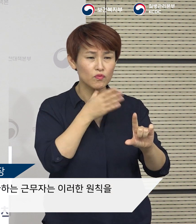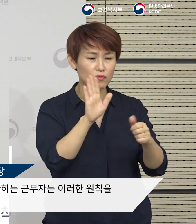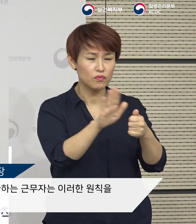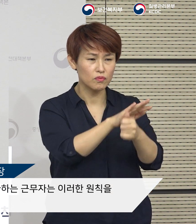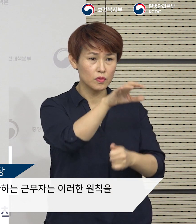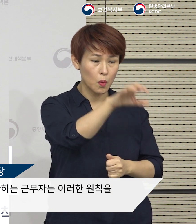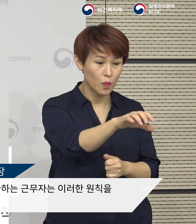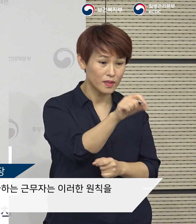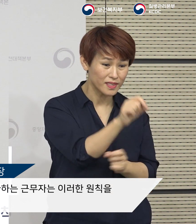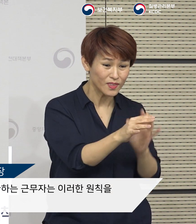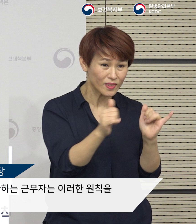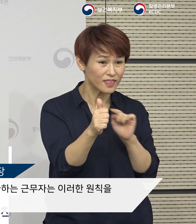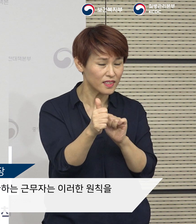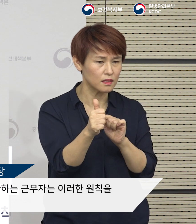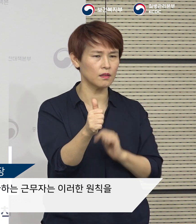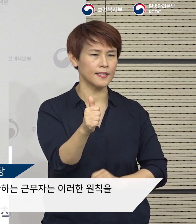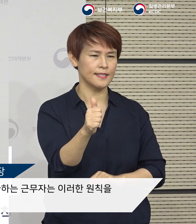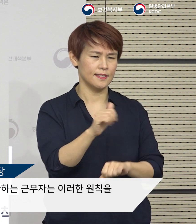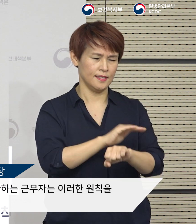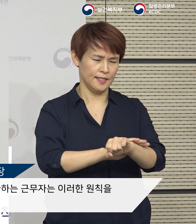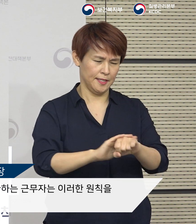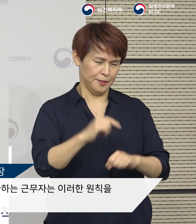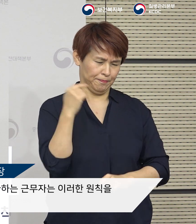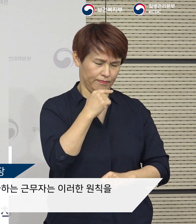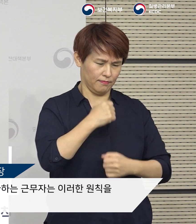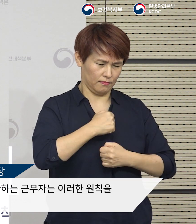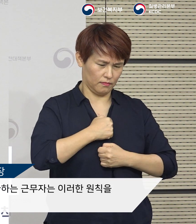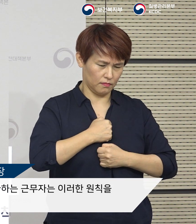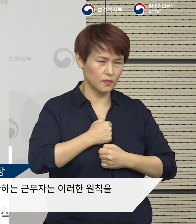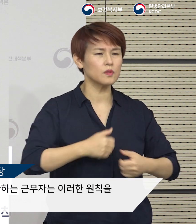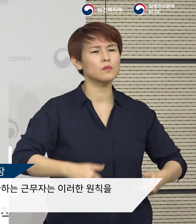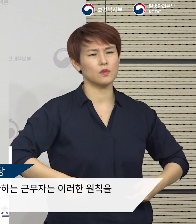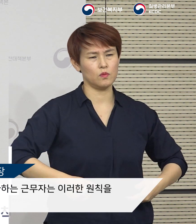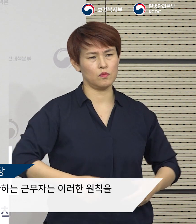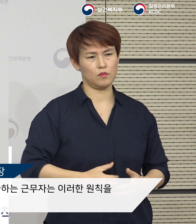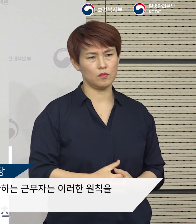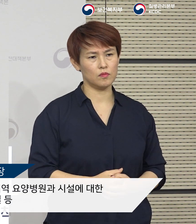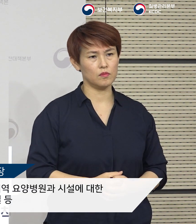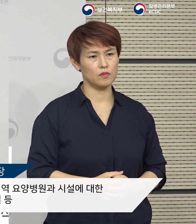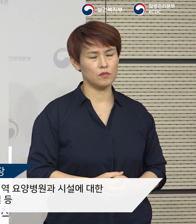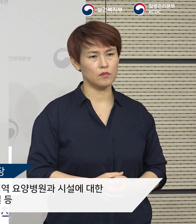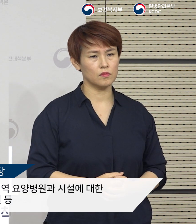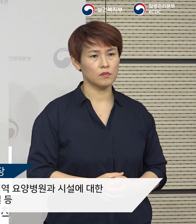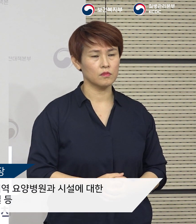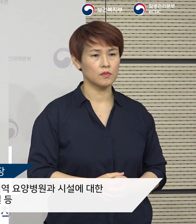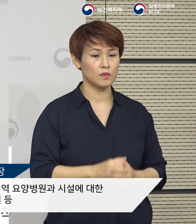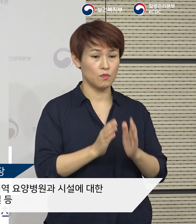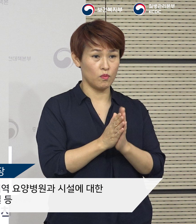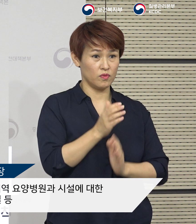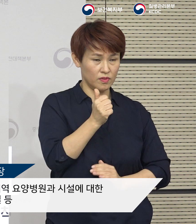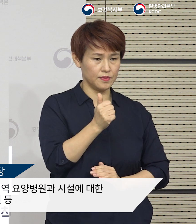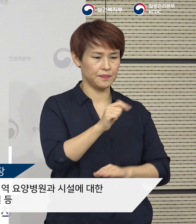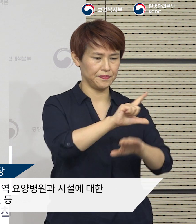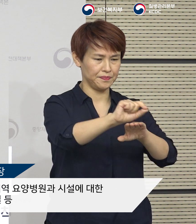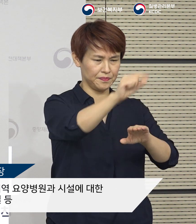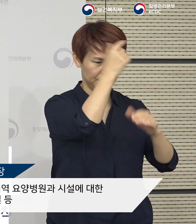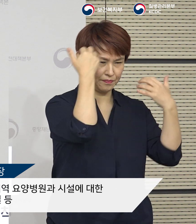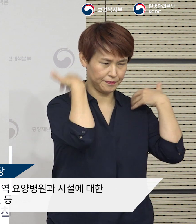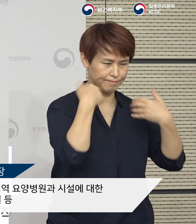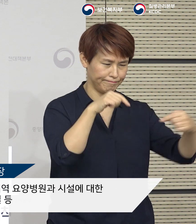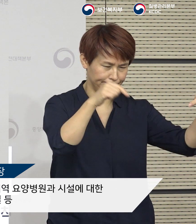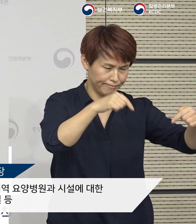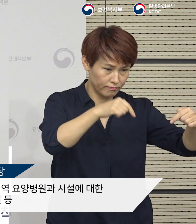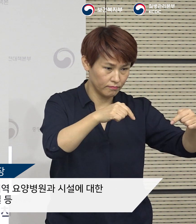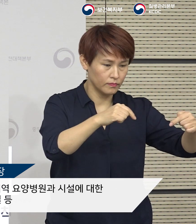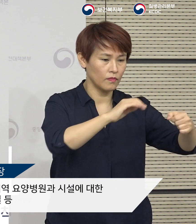종사하는 근무자는 이러한 원칙을 더 철저히 이행해야 하는 의무가 있습니다. 중대본은 지자체와의 협의를 통해 대구